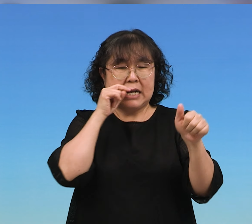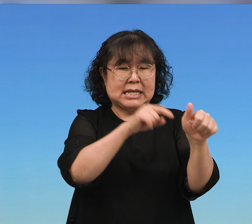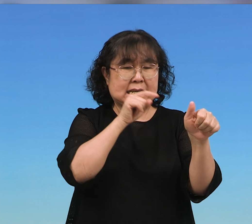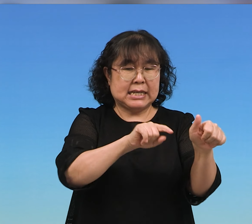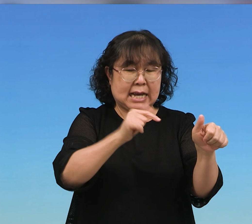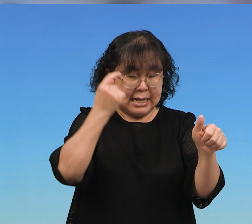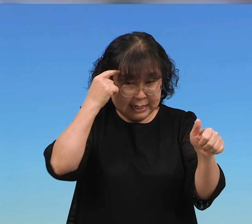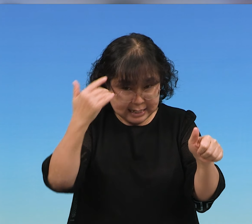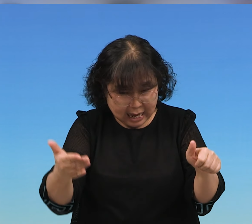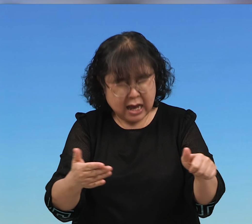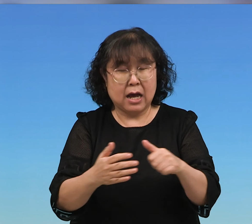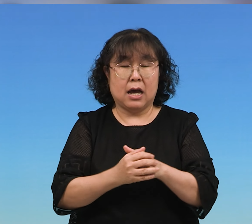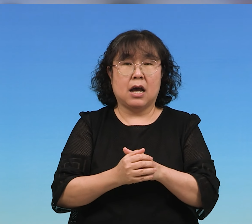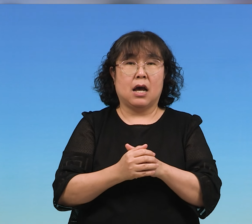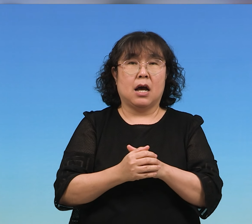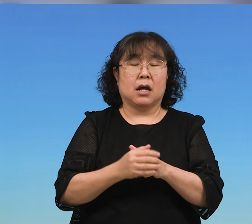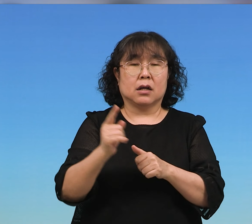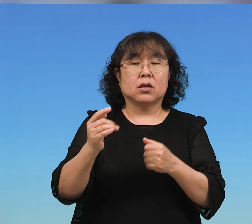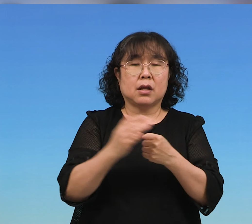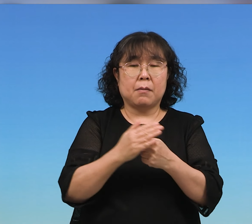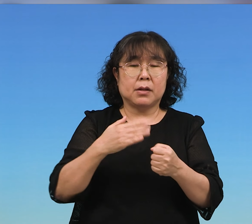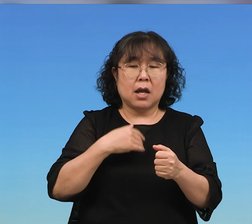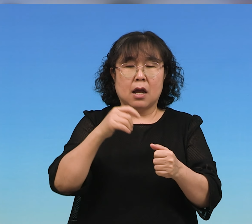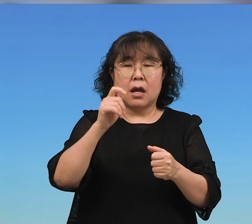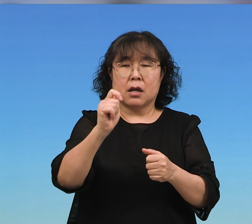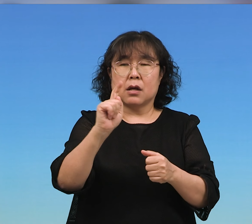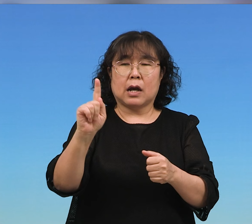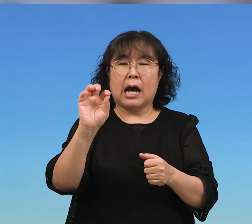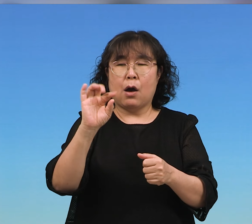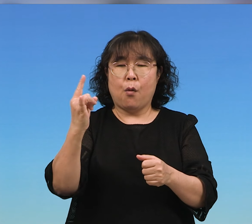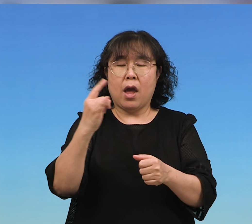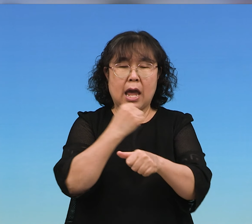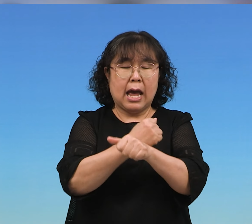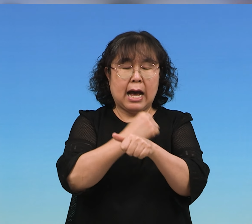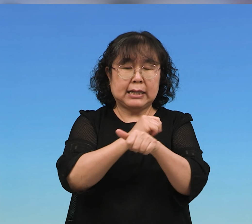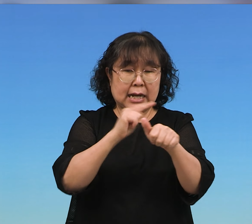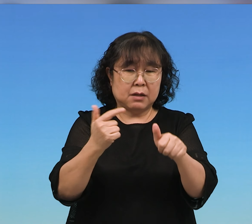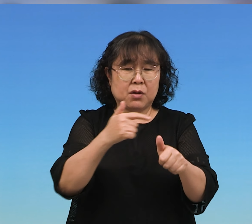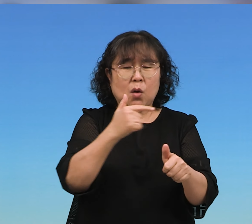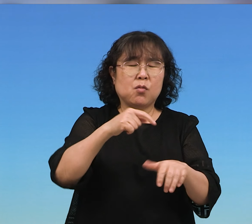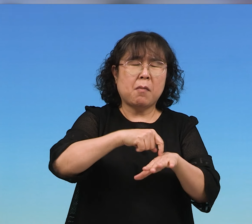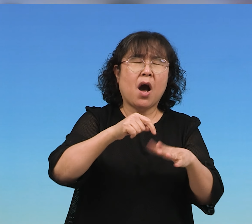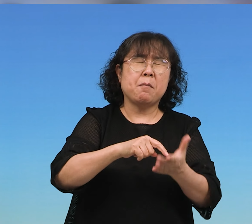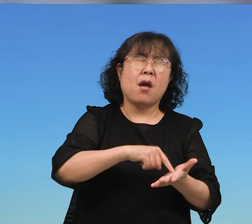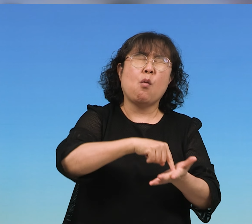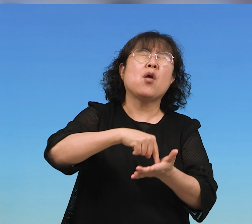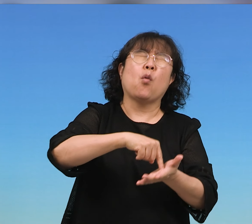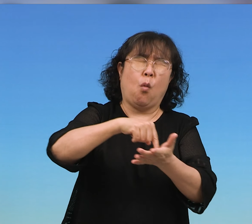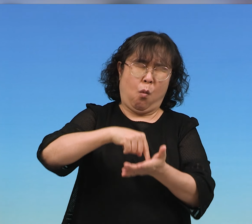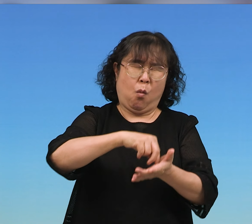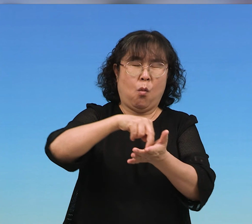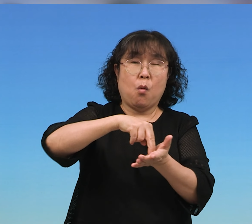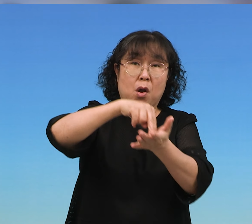게 오늘 우리 대한민국의 현실 아닙니까? 그게 너무 외로운 거예요. 너무 마음이 힘든 거예요. 그게 우시는 거죠.